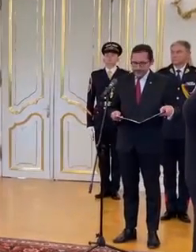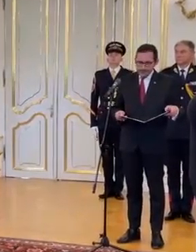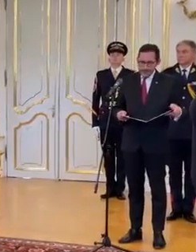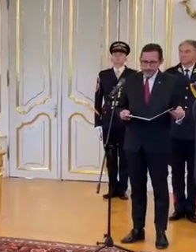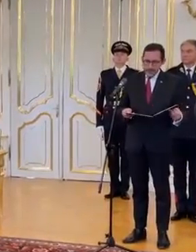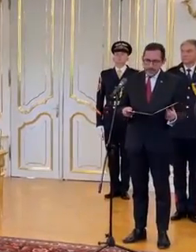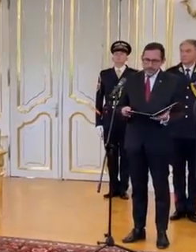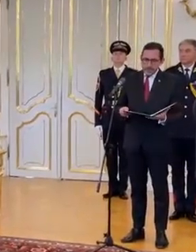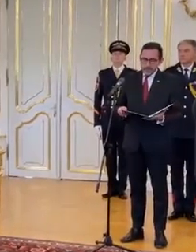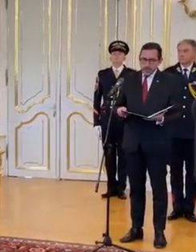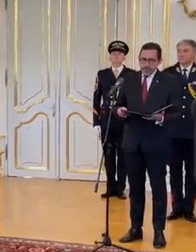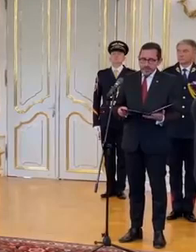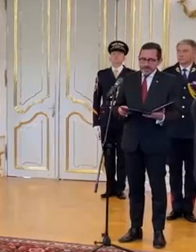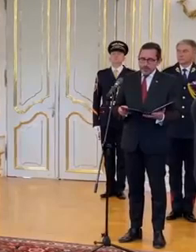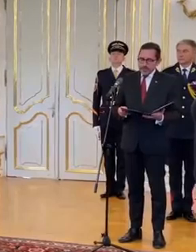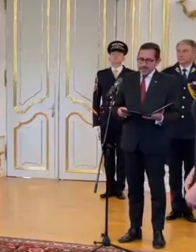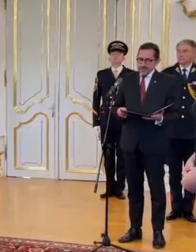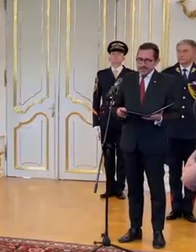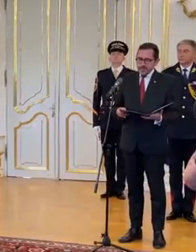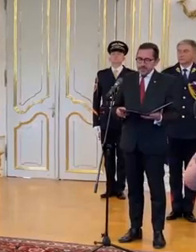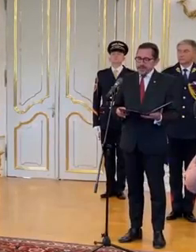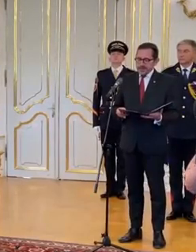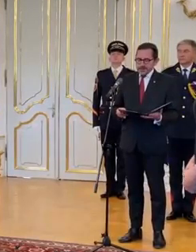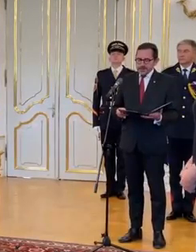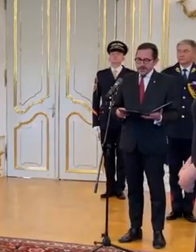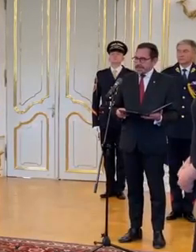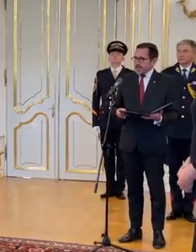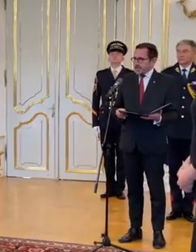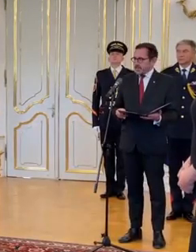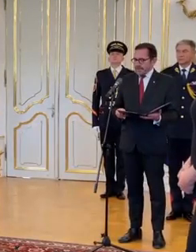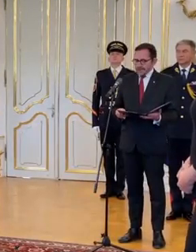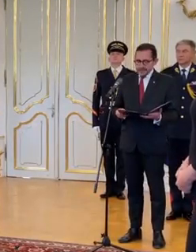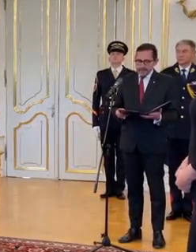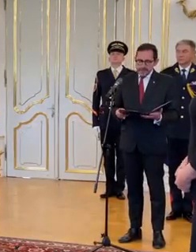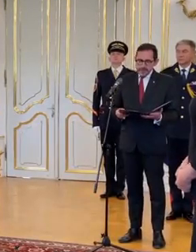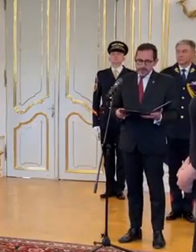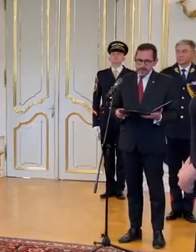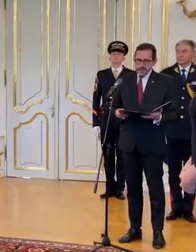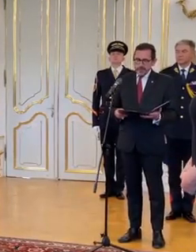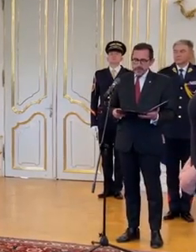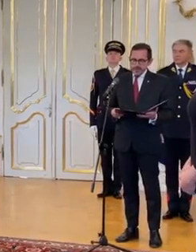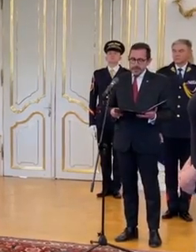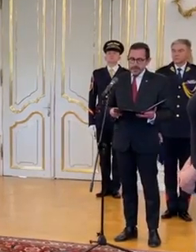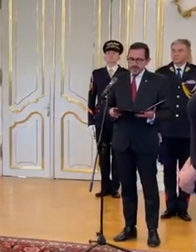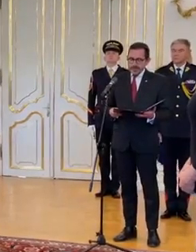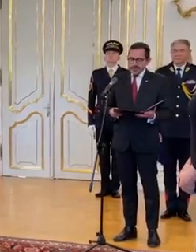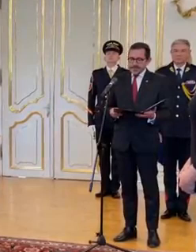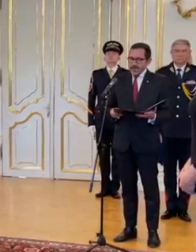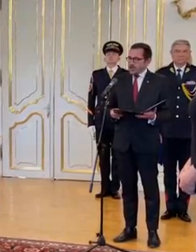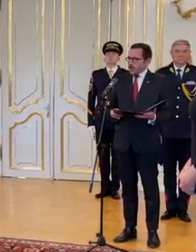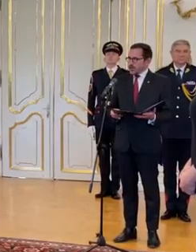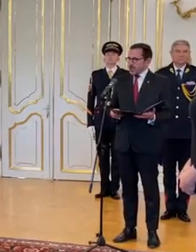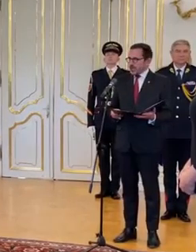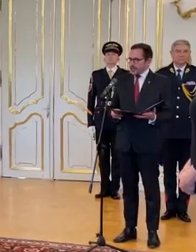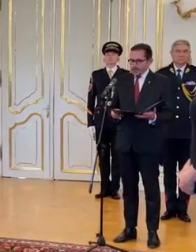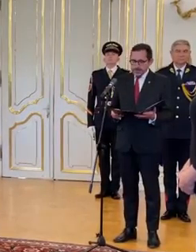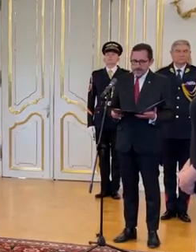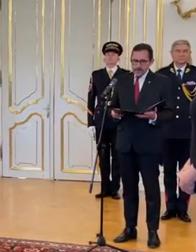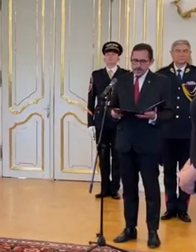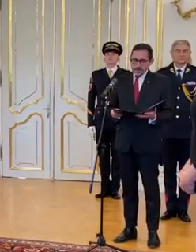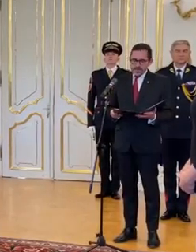prečítam. Sľubujem na svoju česť a svedomie vernosť Slovenskej republike. Svoje povinnosti budem plniť v záujme